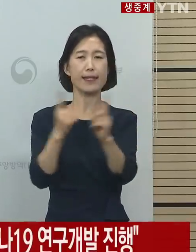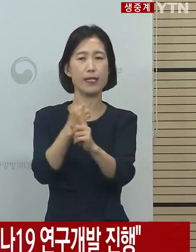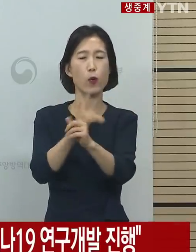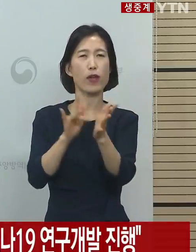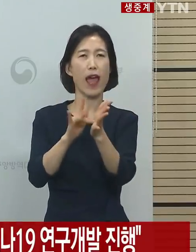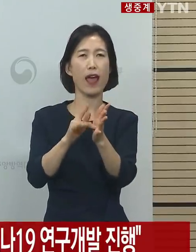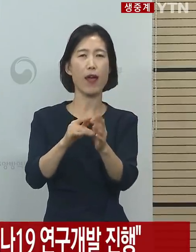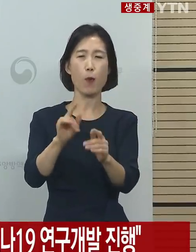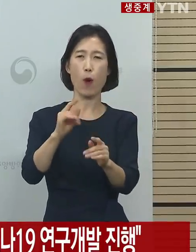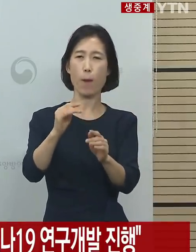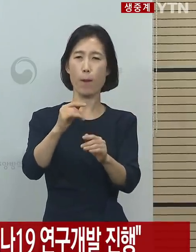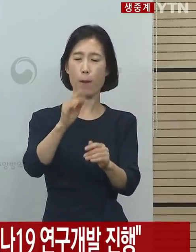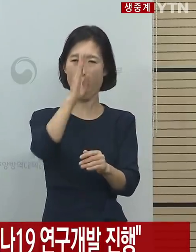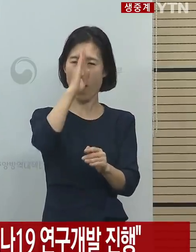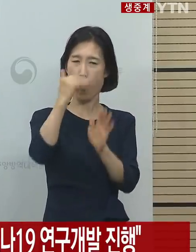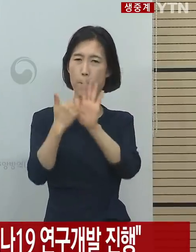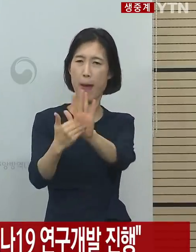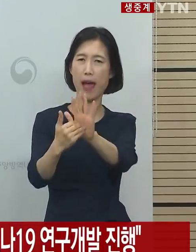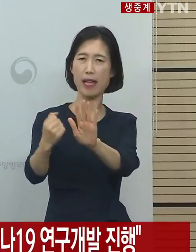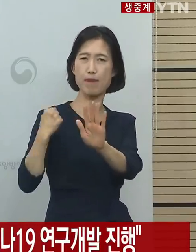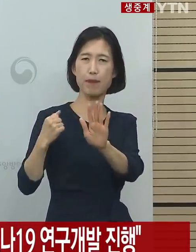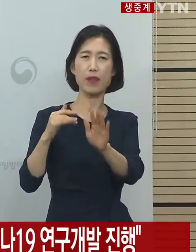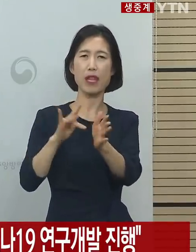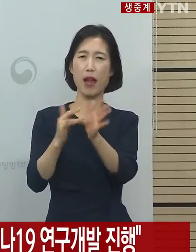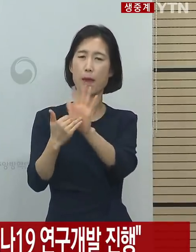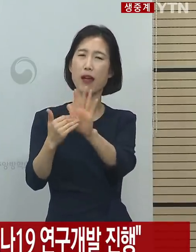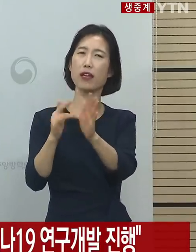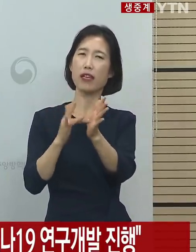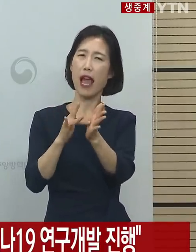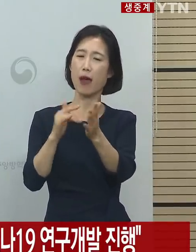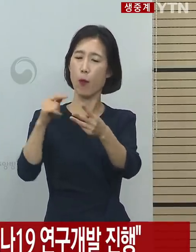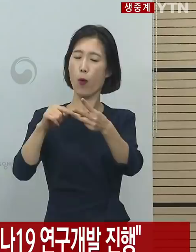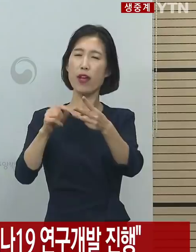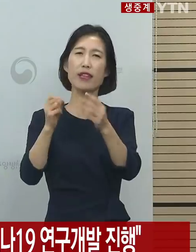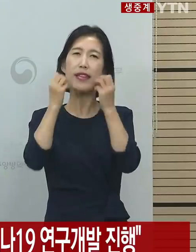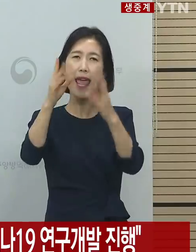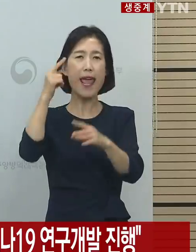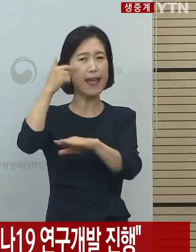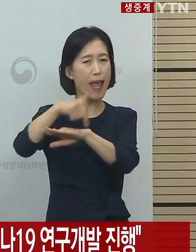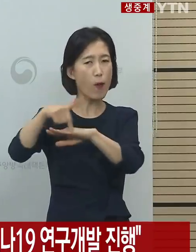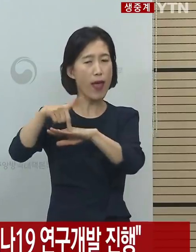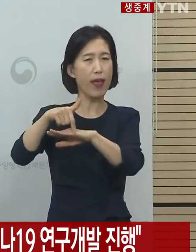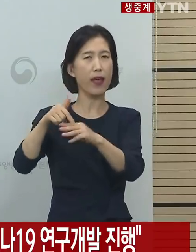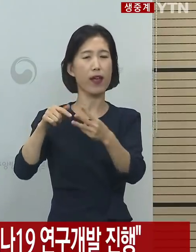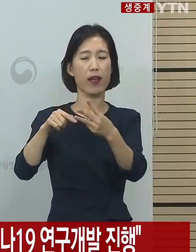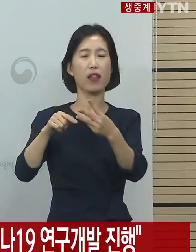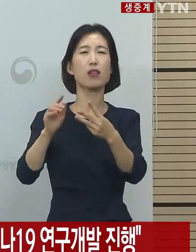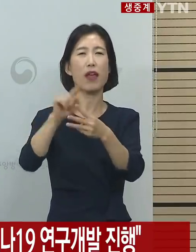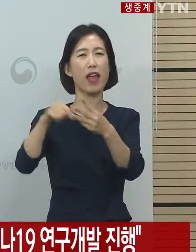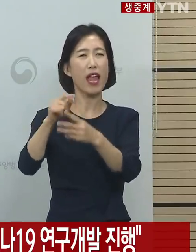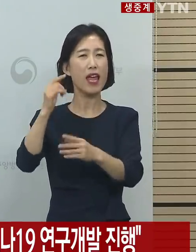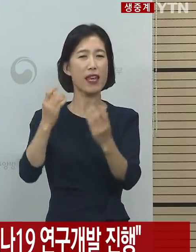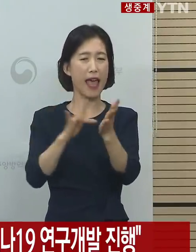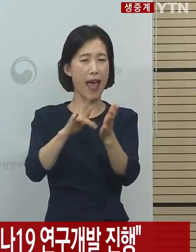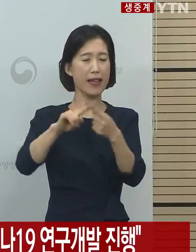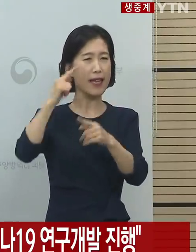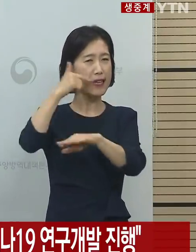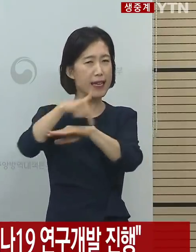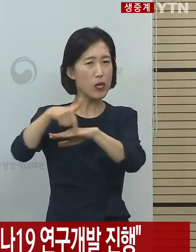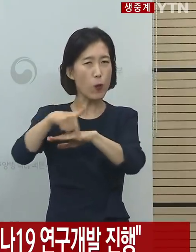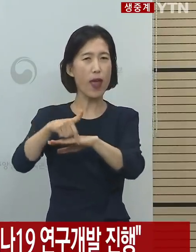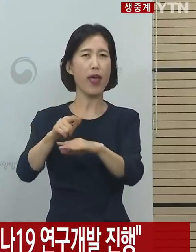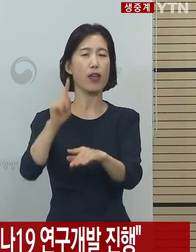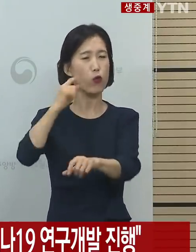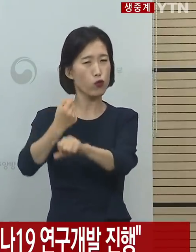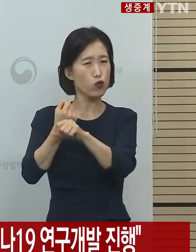항체 치료제 연구 이렇게 다양한 치료의 분야에 대해서도 연구를 기획해서 저희가 기획과 연구비 지원 등을 담당하고